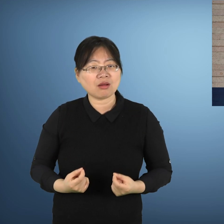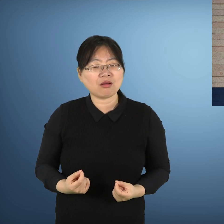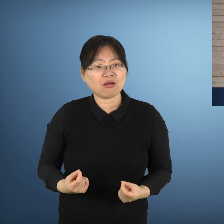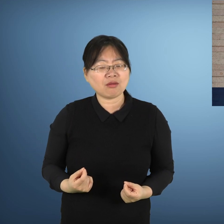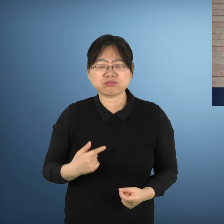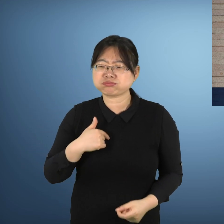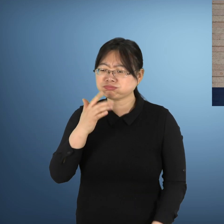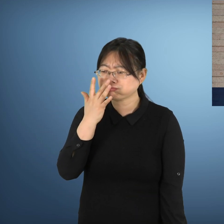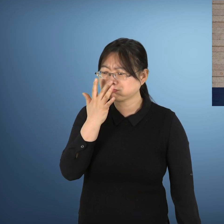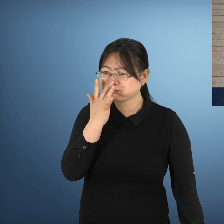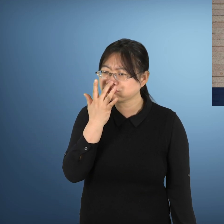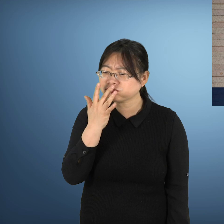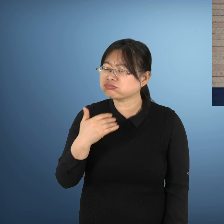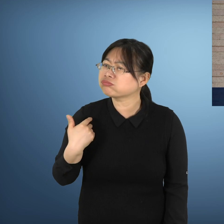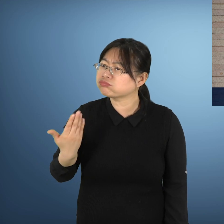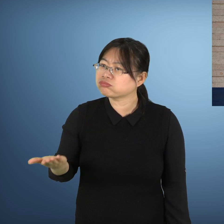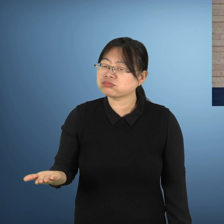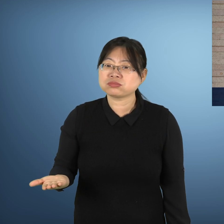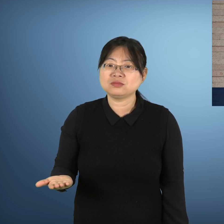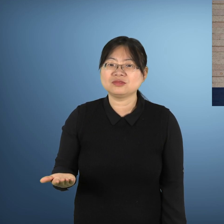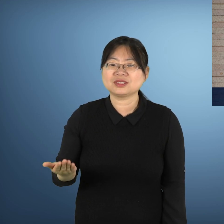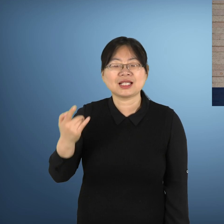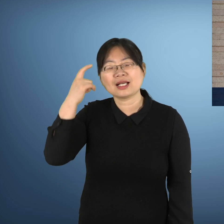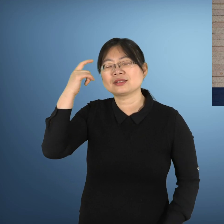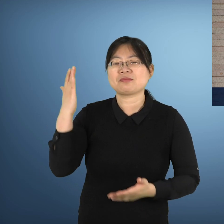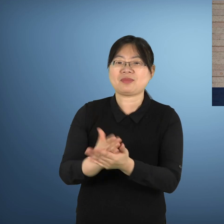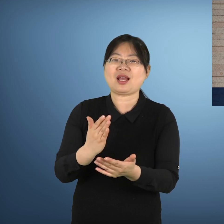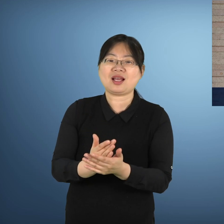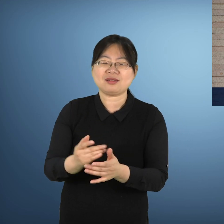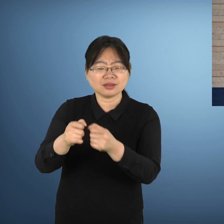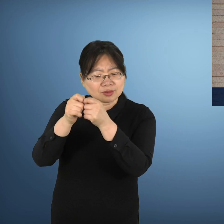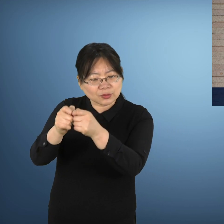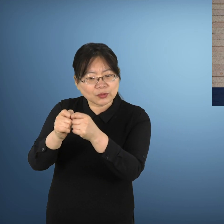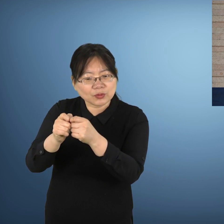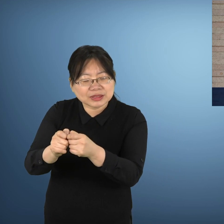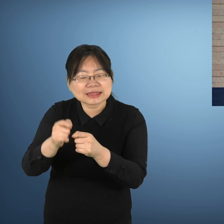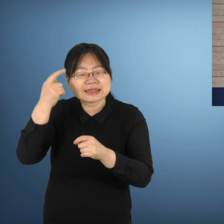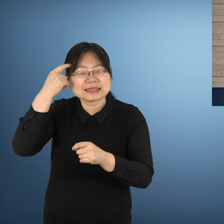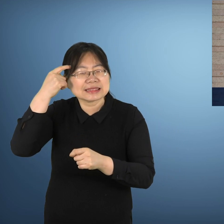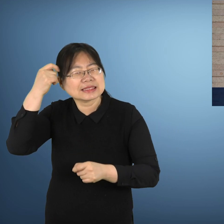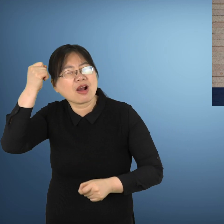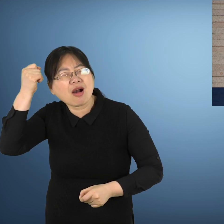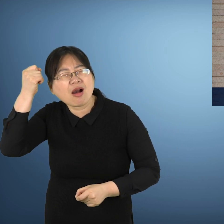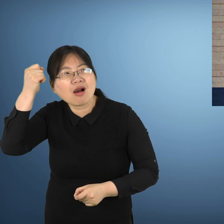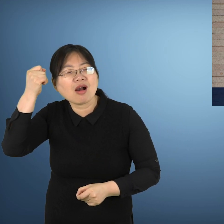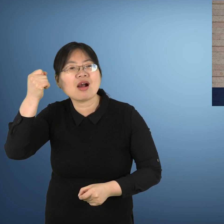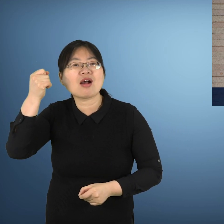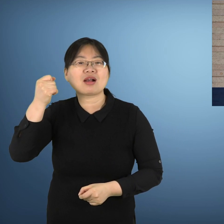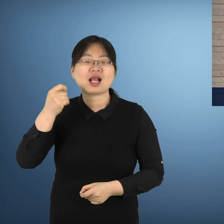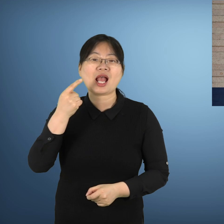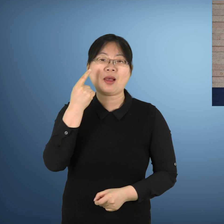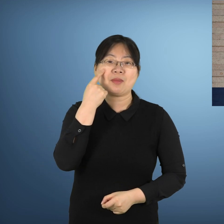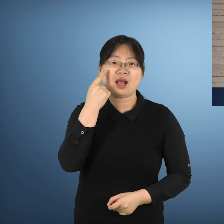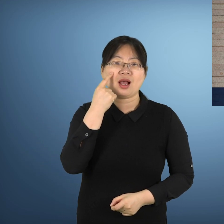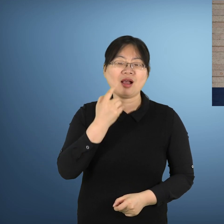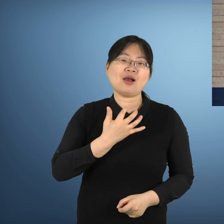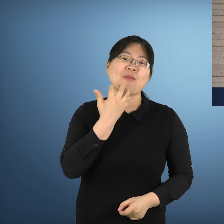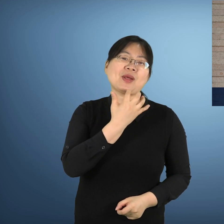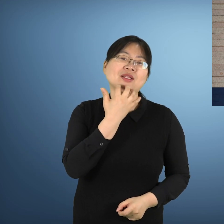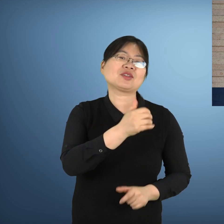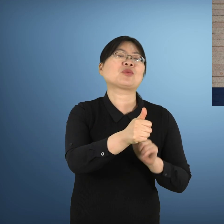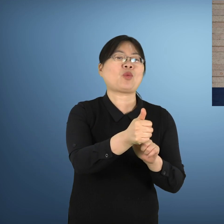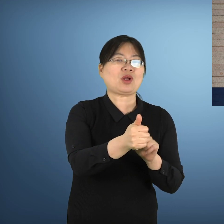난 잘 모르겠는데 이렇게 생각하지 말고 한번 꼼꼼히 기억해 보세요. 이거 베드로가 잘